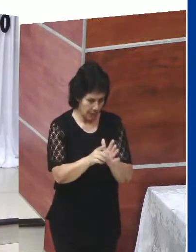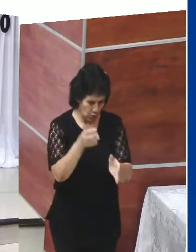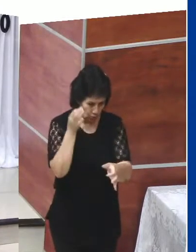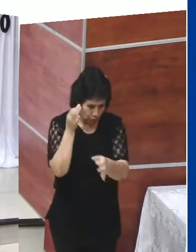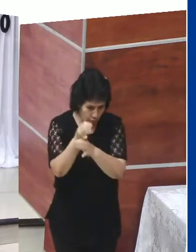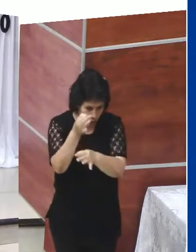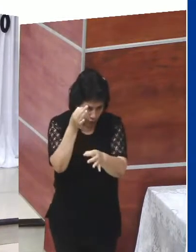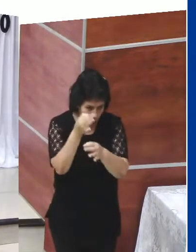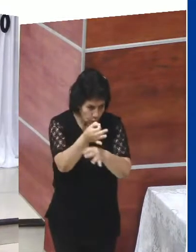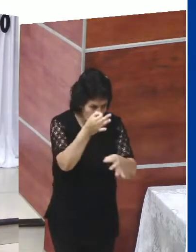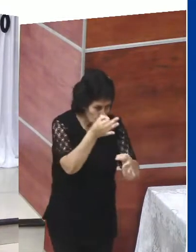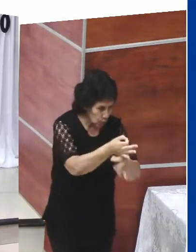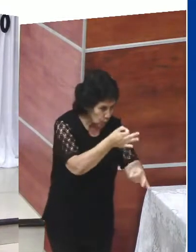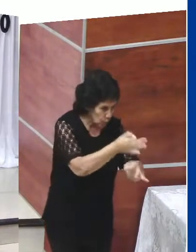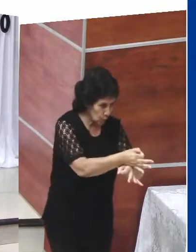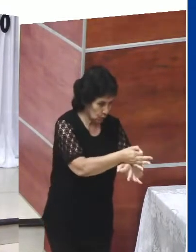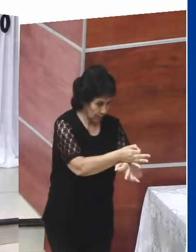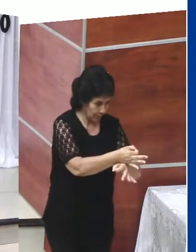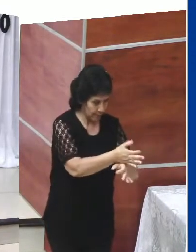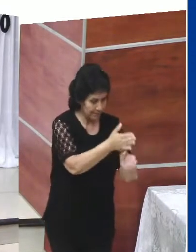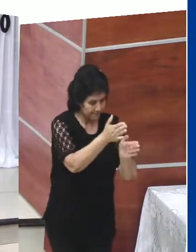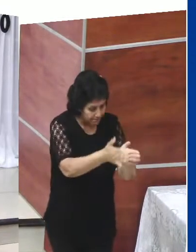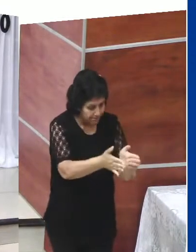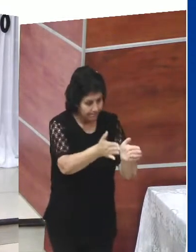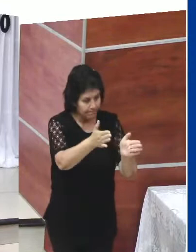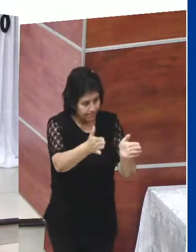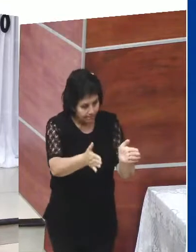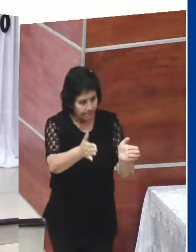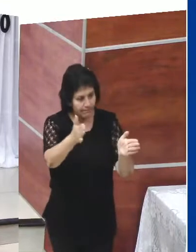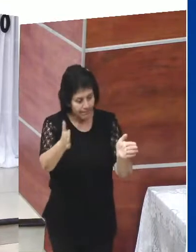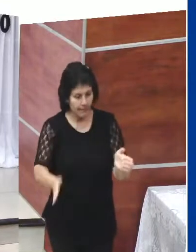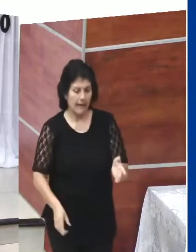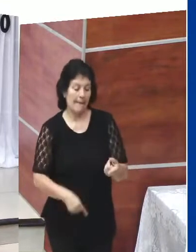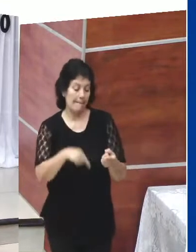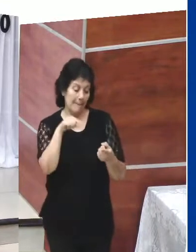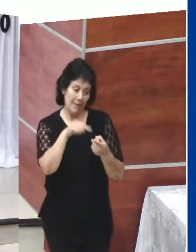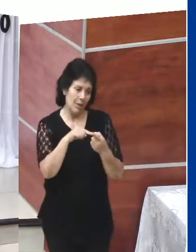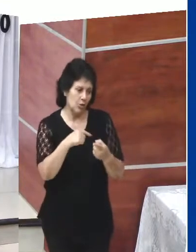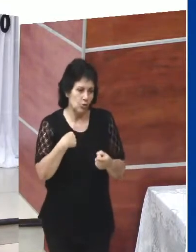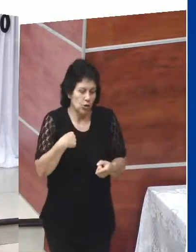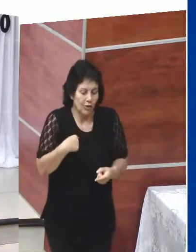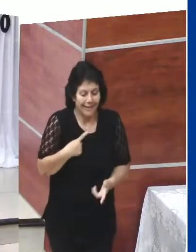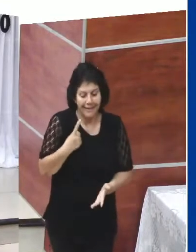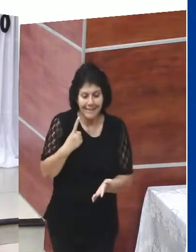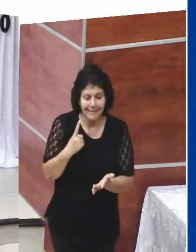ordenanzas a otros. Hay una secuencia. Tengo que tomar la decisión.